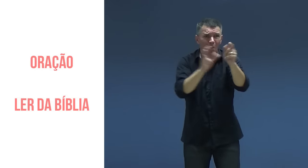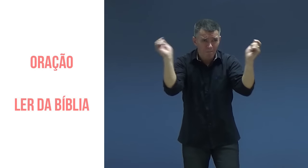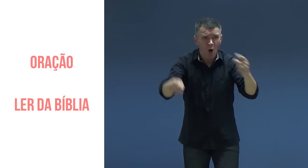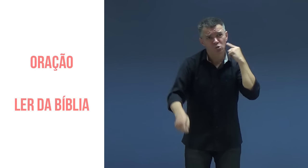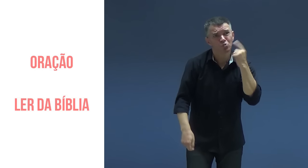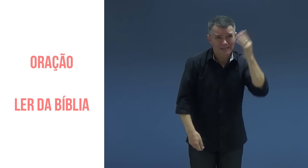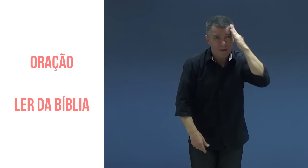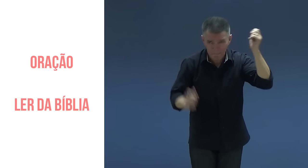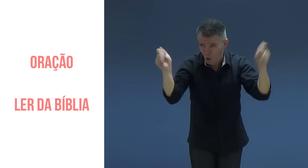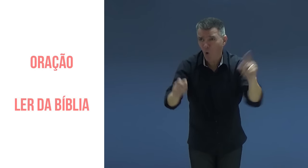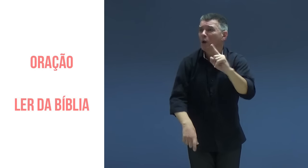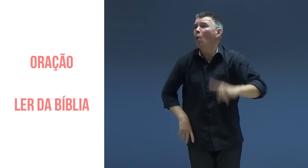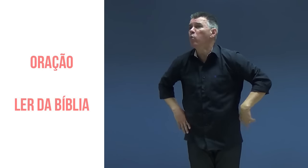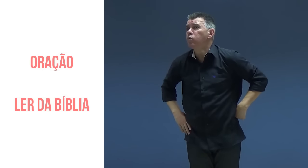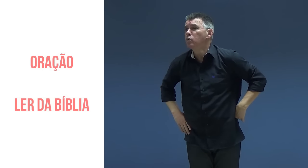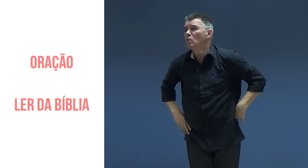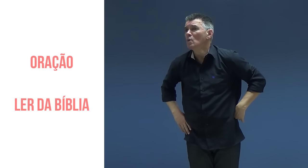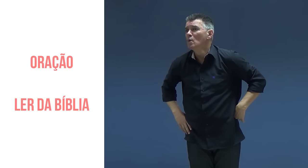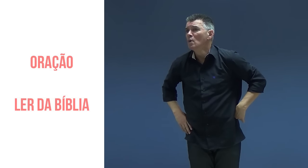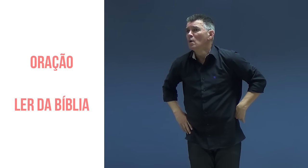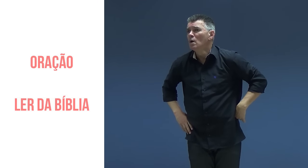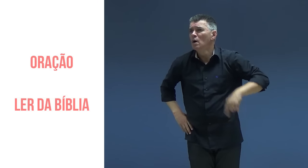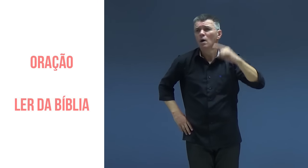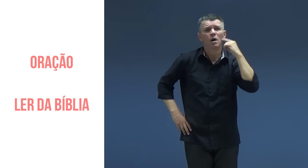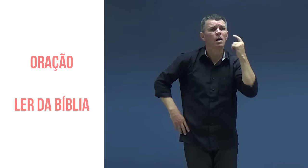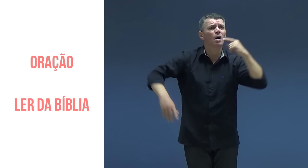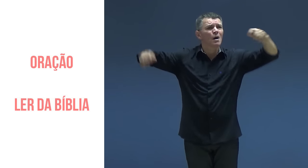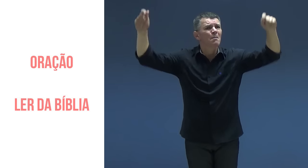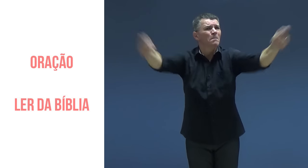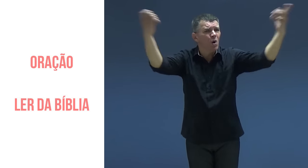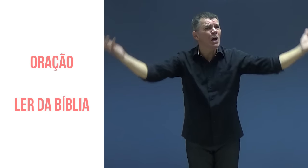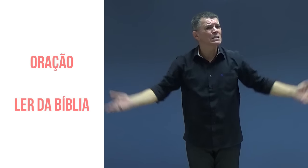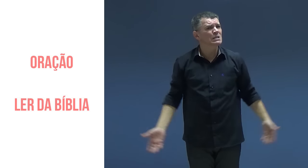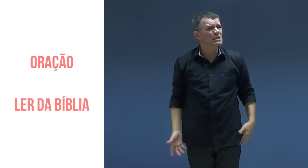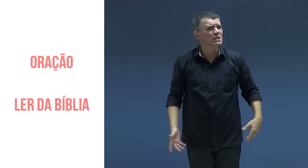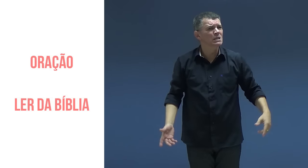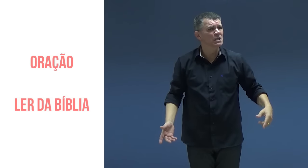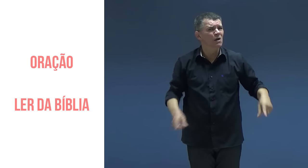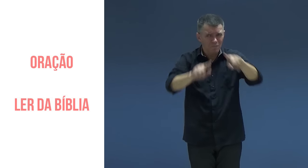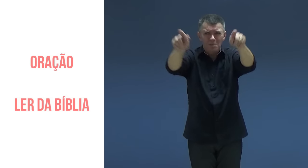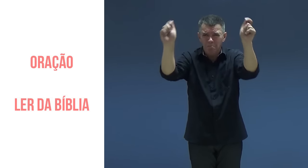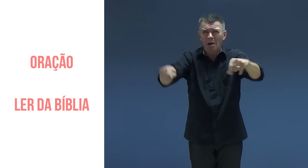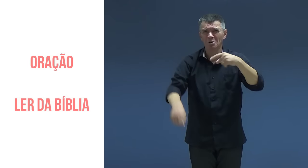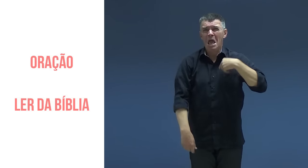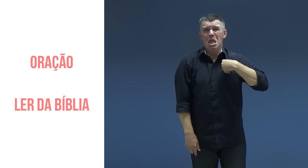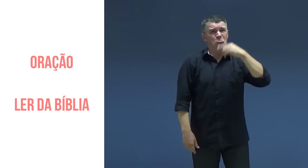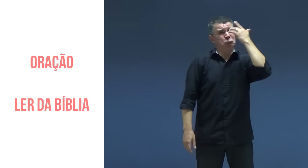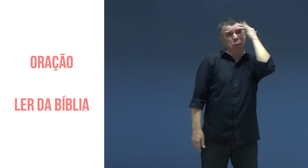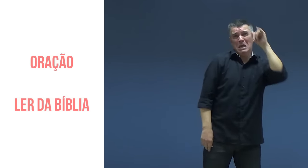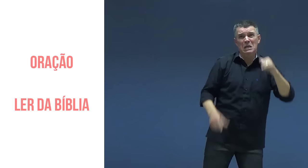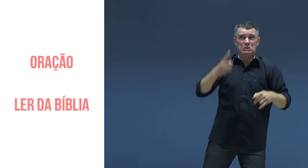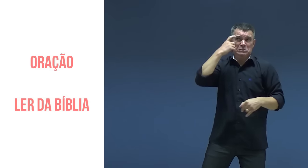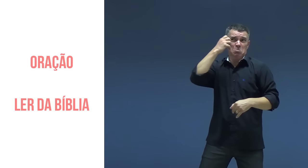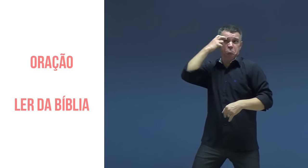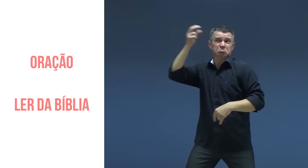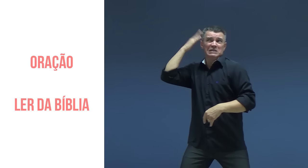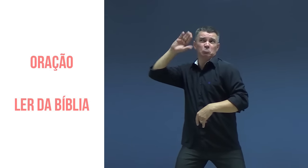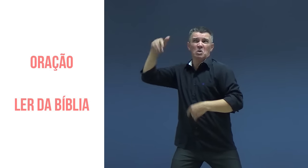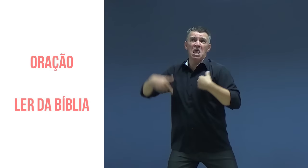nossa. Então, o surdo pode ou não aprender essas coisas? Claro que pode. Ah, mas eu não sei, só